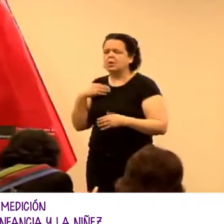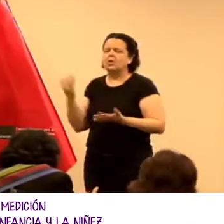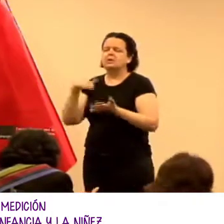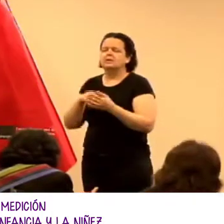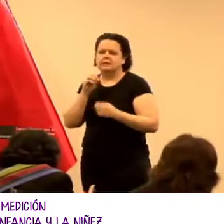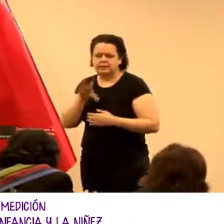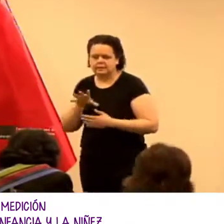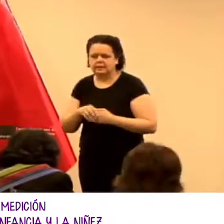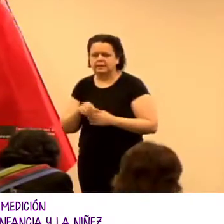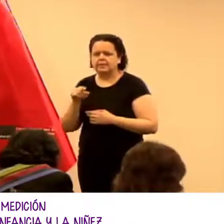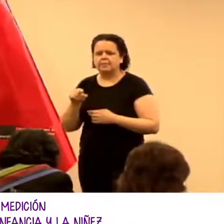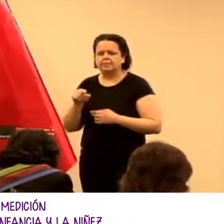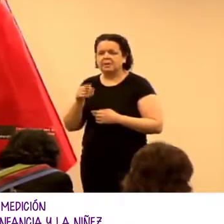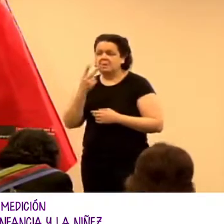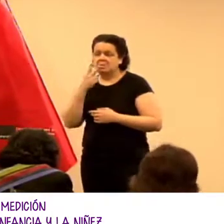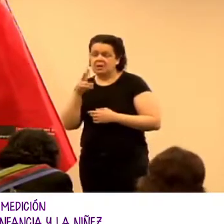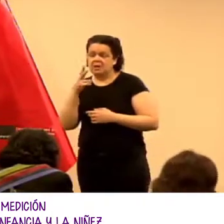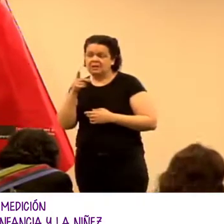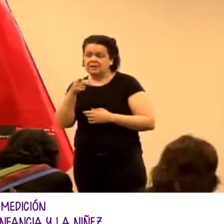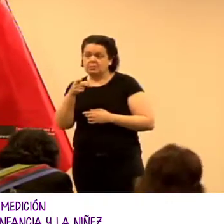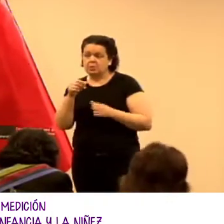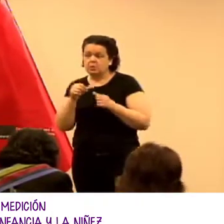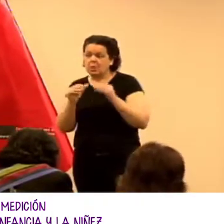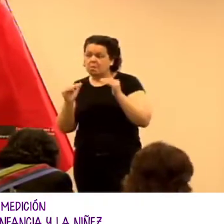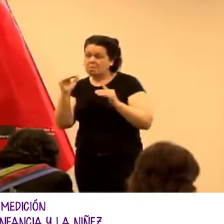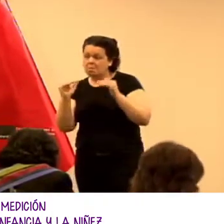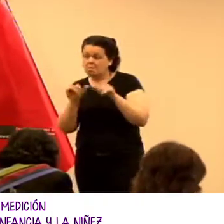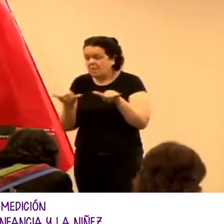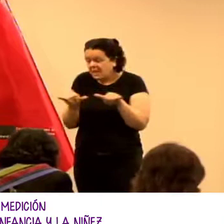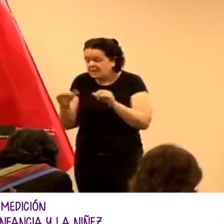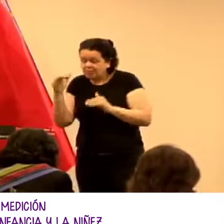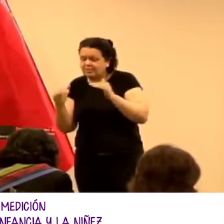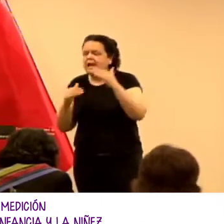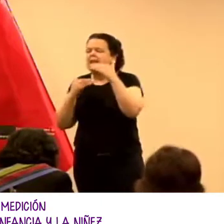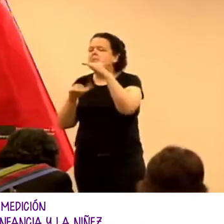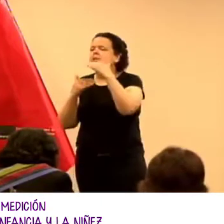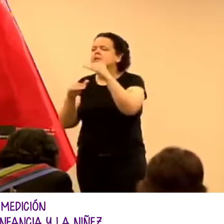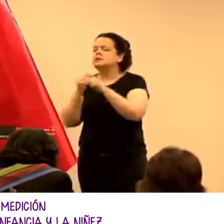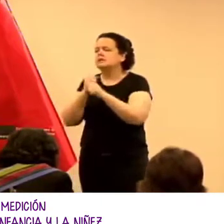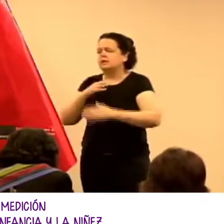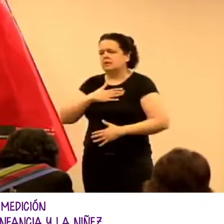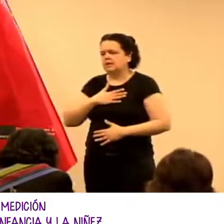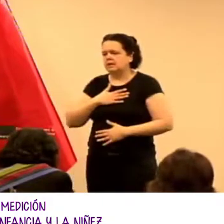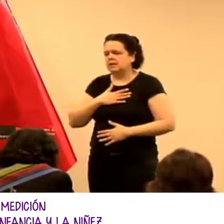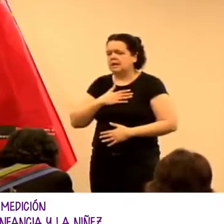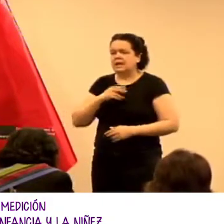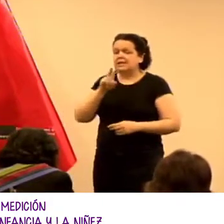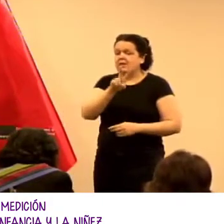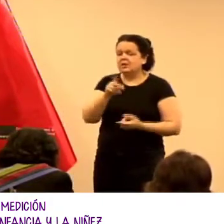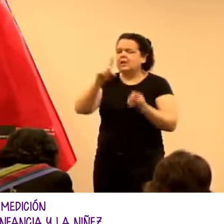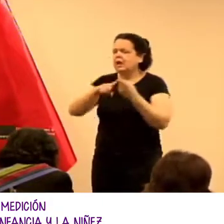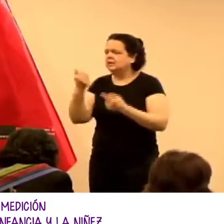que se dieron cuenta que estamos midiendo las limitaciones funcionales para niños de 2 a